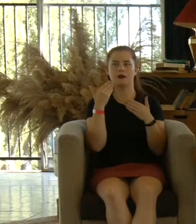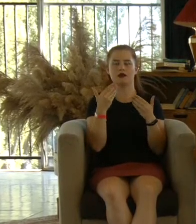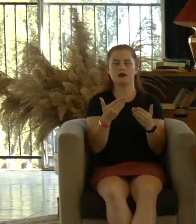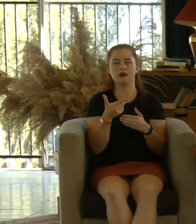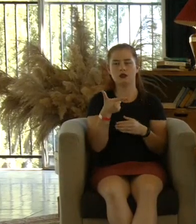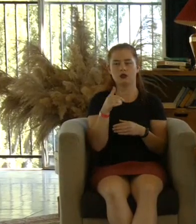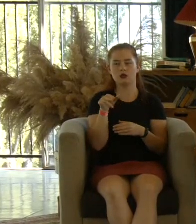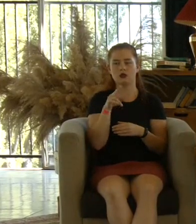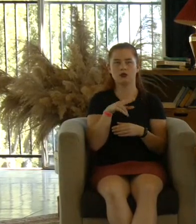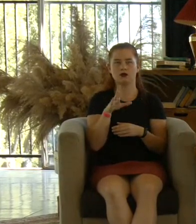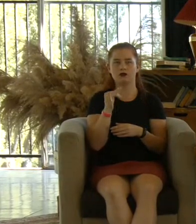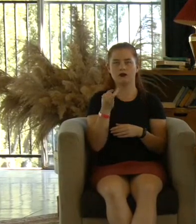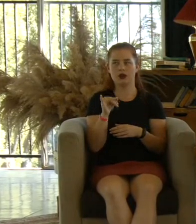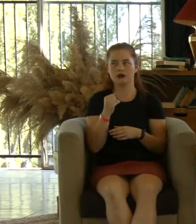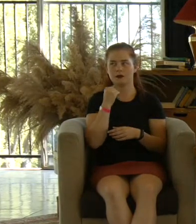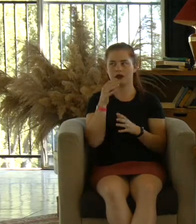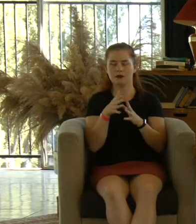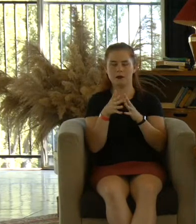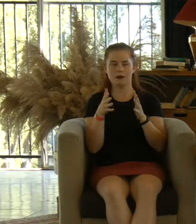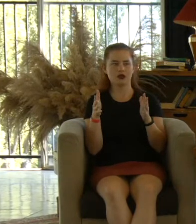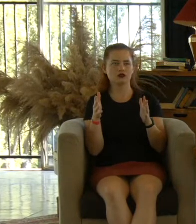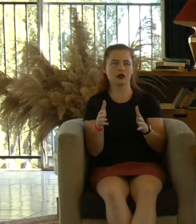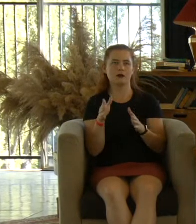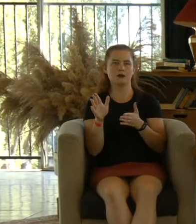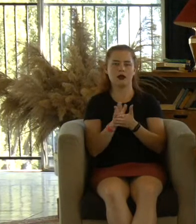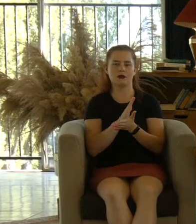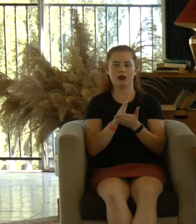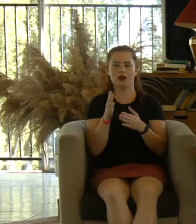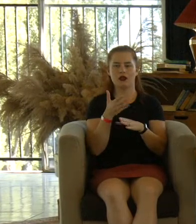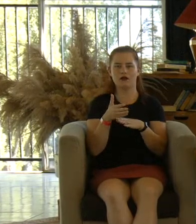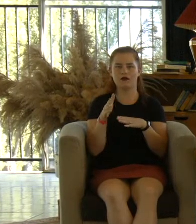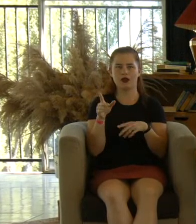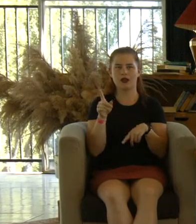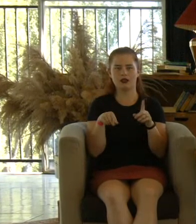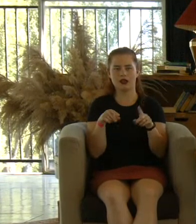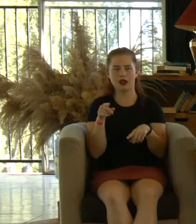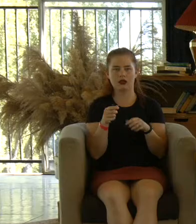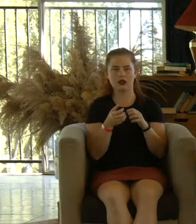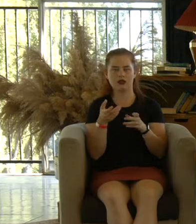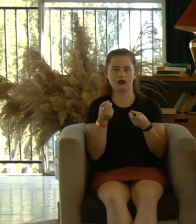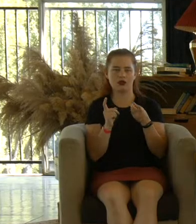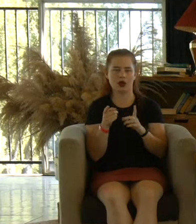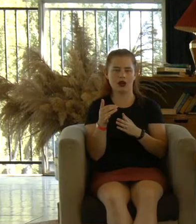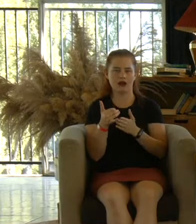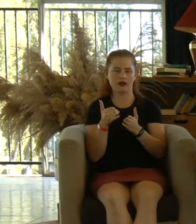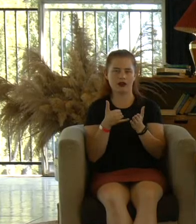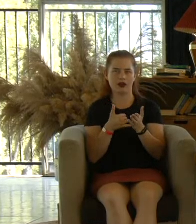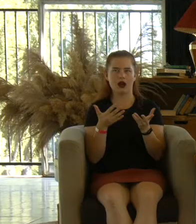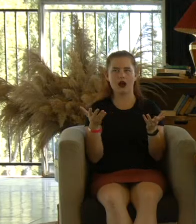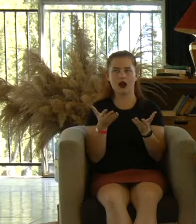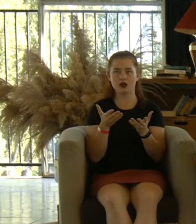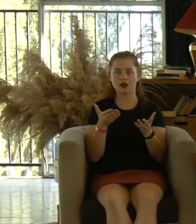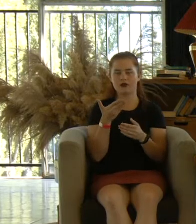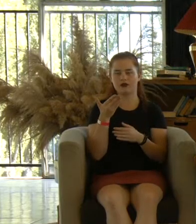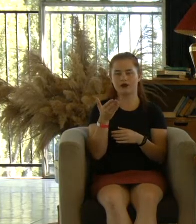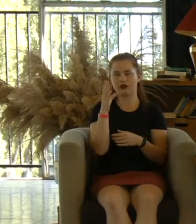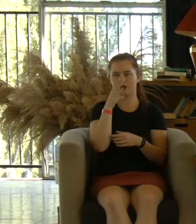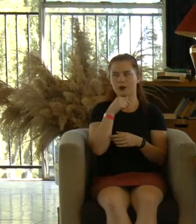и большое спасибо Good Wine. Good Wine нам бесплатно выделил некоторое количество натурального вина, которое вы